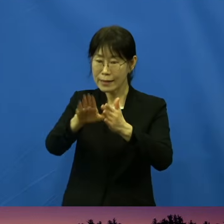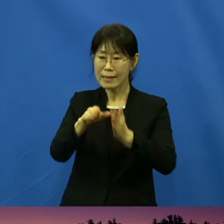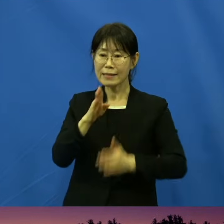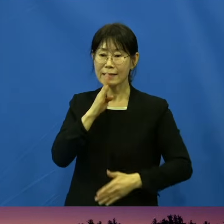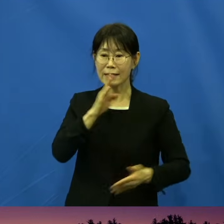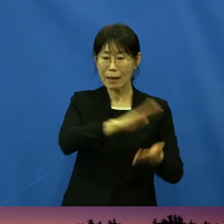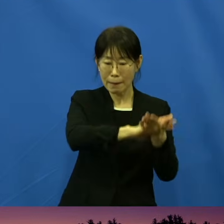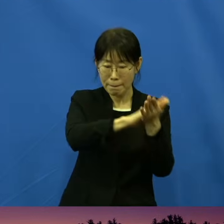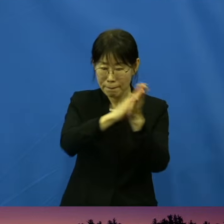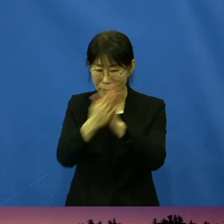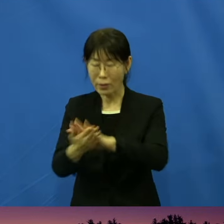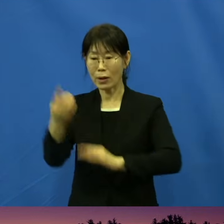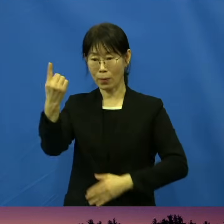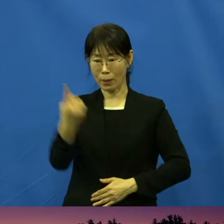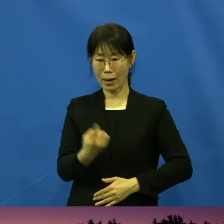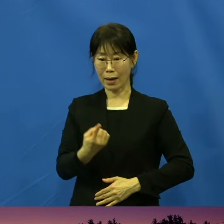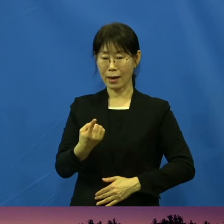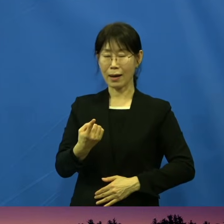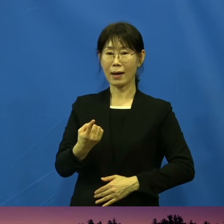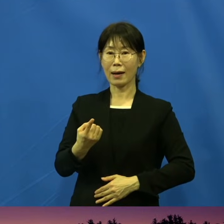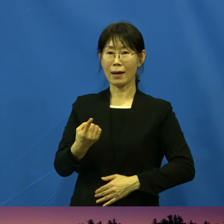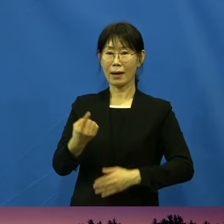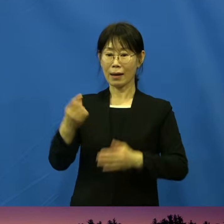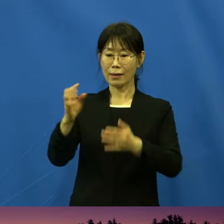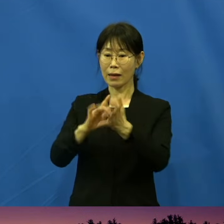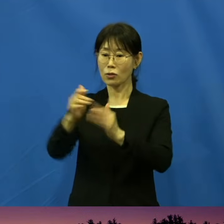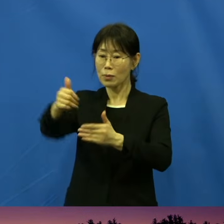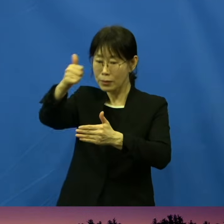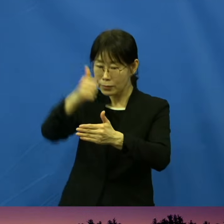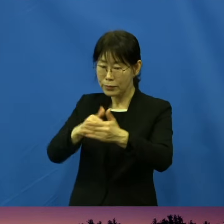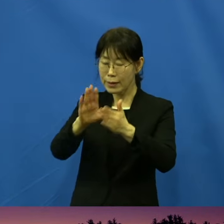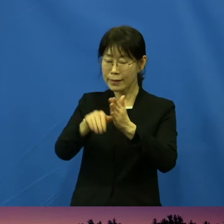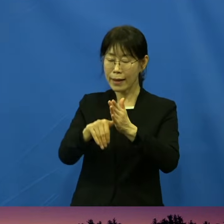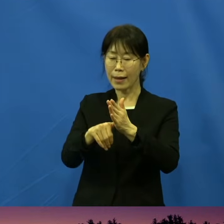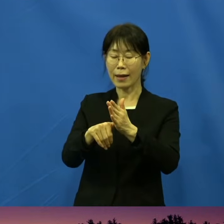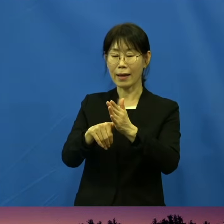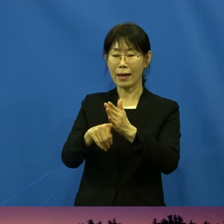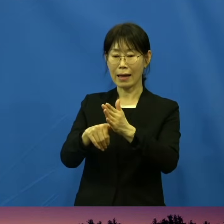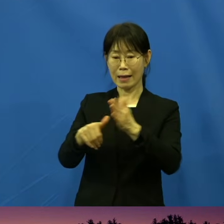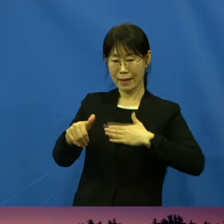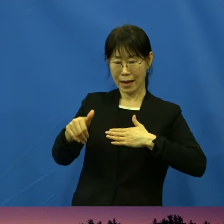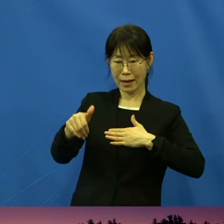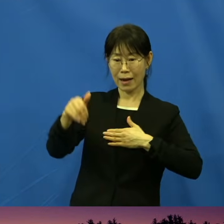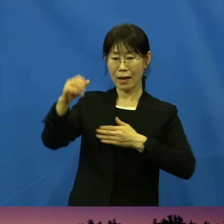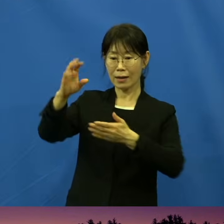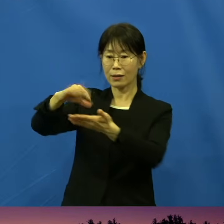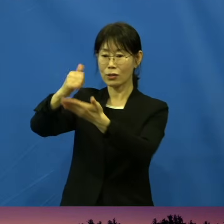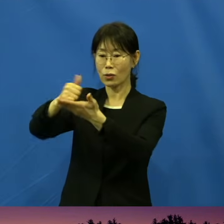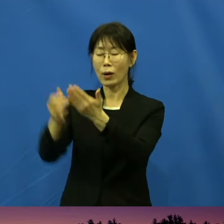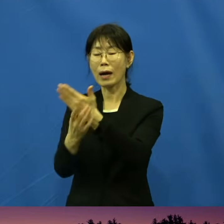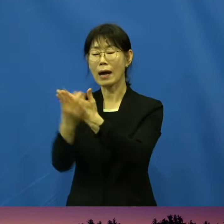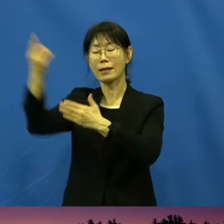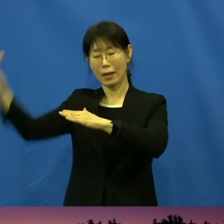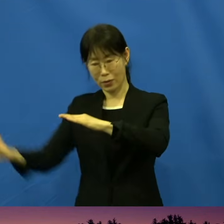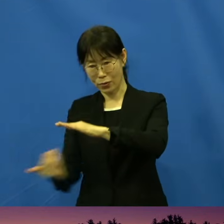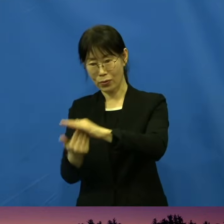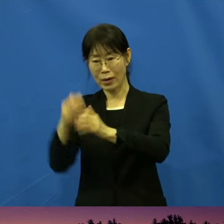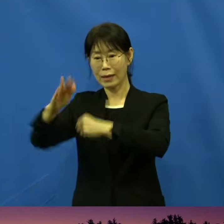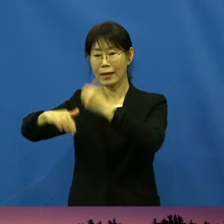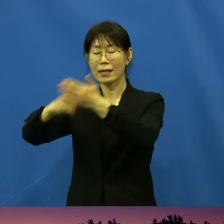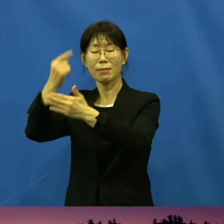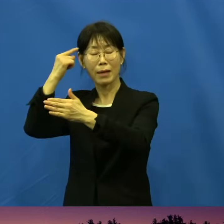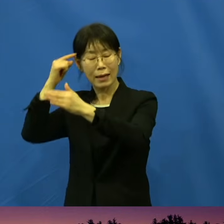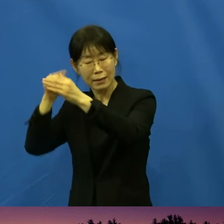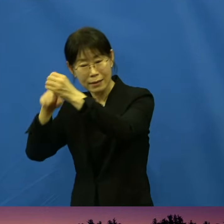그리스도와 내가 하나가 되는 거예요. 완전한 연합이 되는 거예요. 그분의 소원이 나의 소원이 되고, 그분의 뜻이 나의